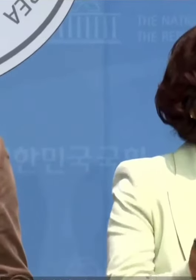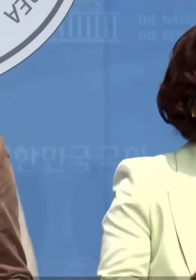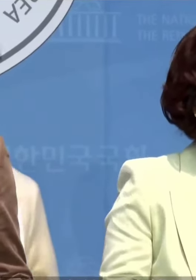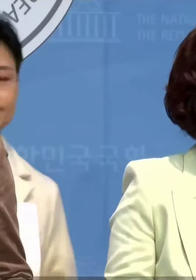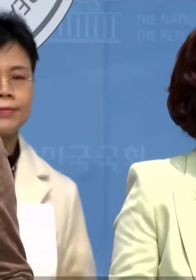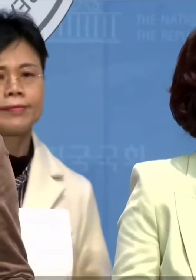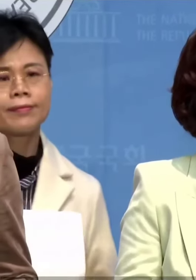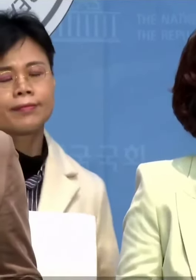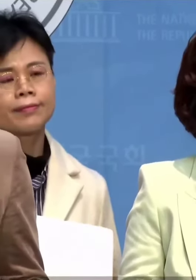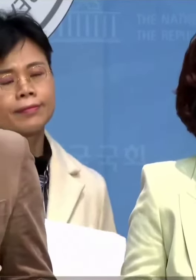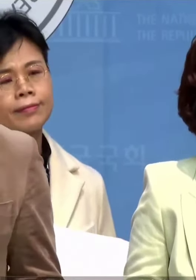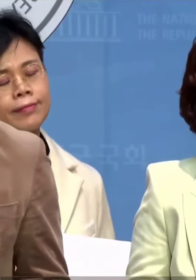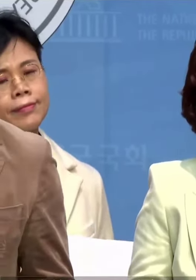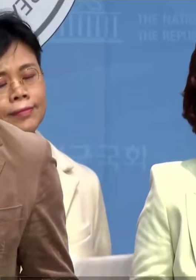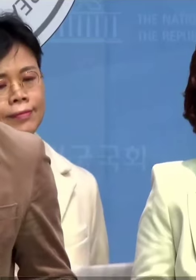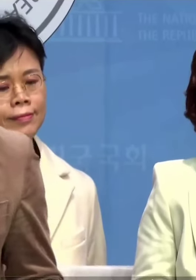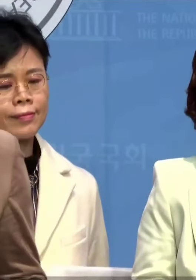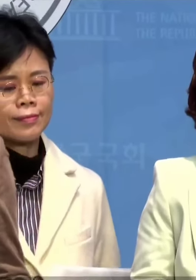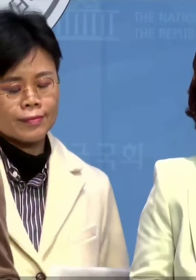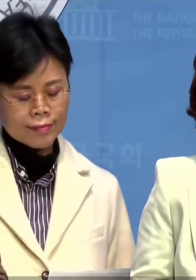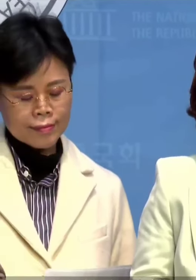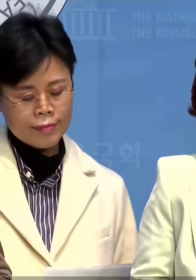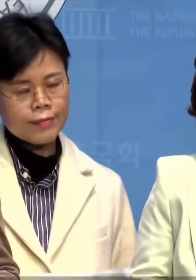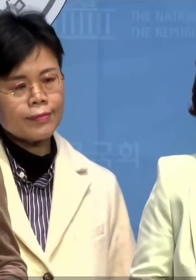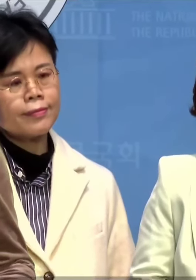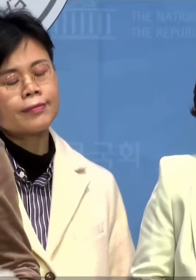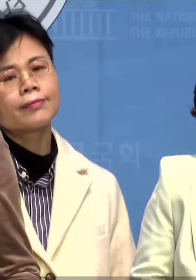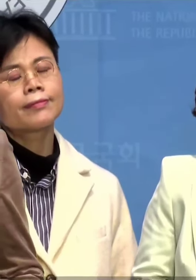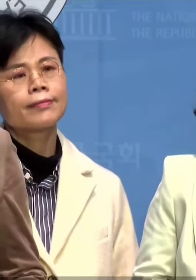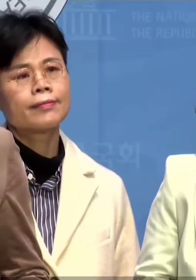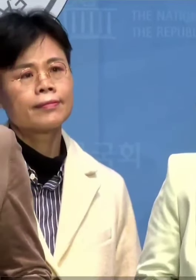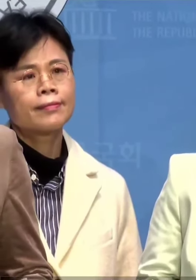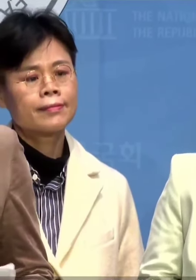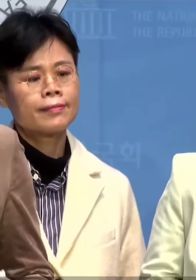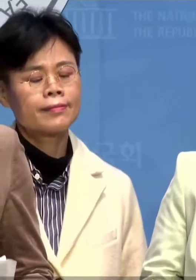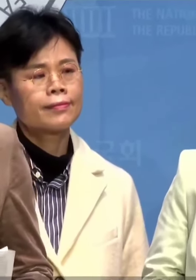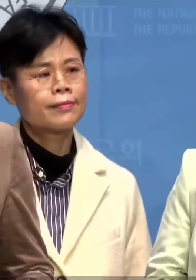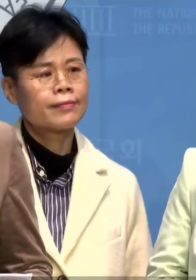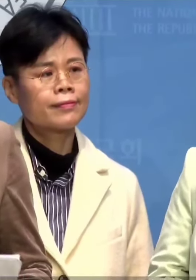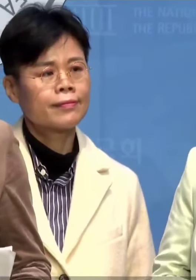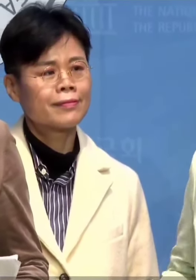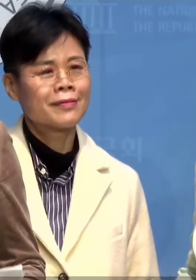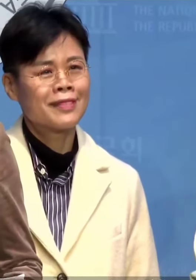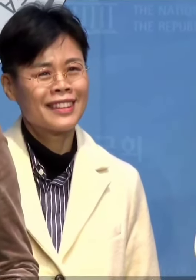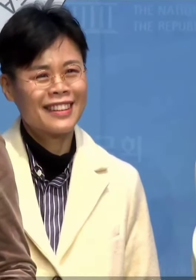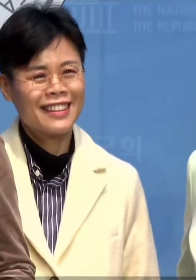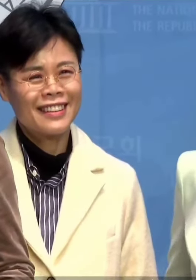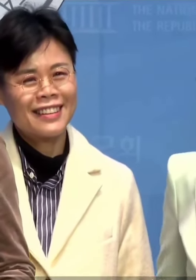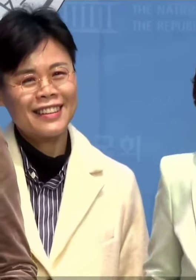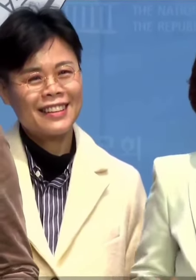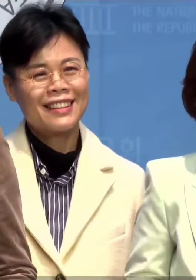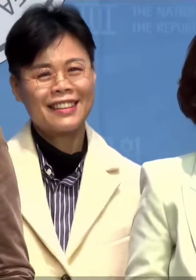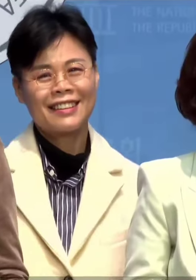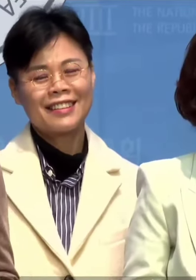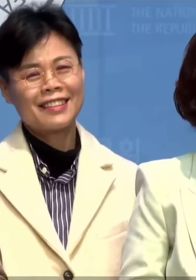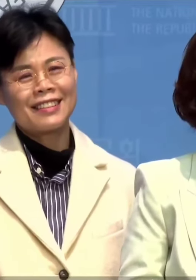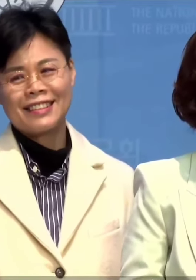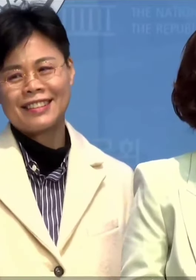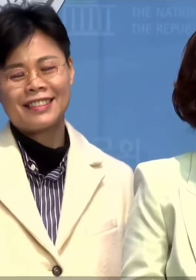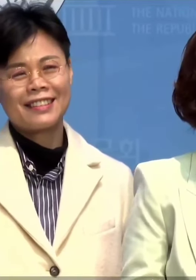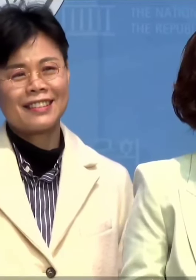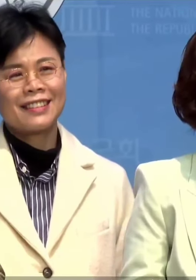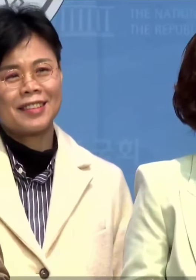네, 이제 마무리할 텐데요. 제가 미처 그 소개를 못해드린 분이 마지막으로 하셨는데, 네,